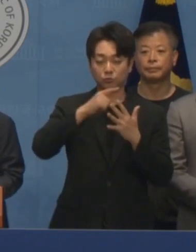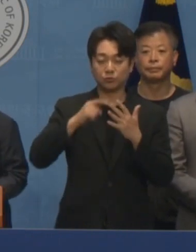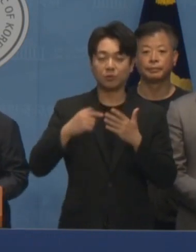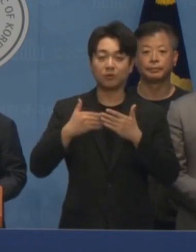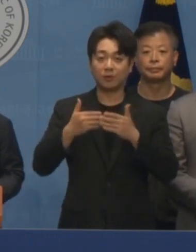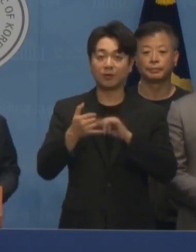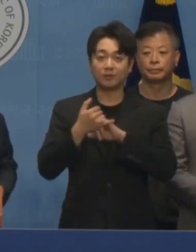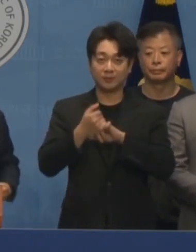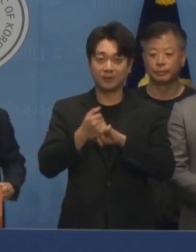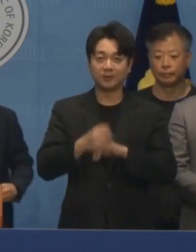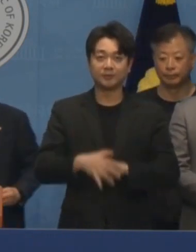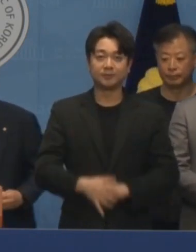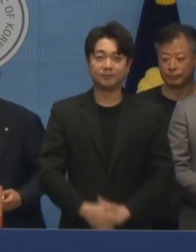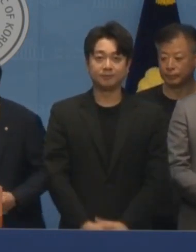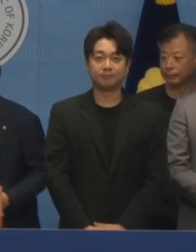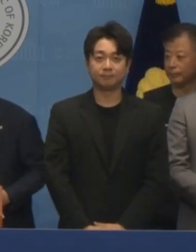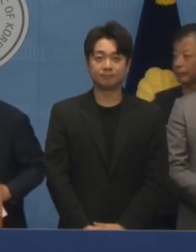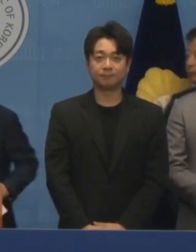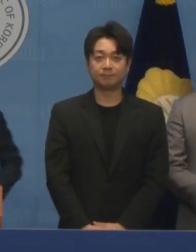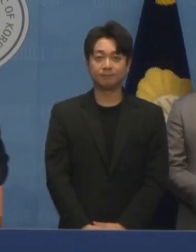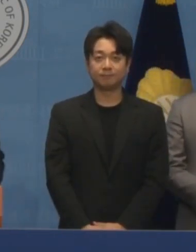진행하겠습니다.